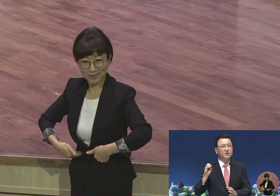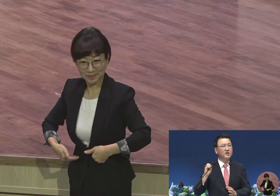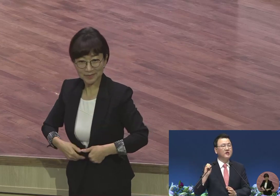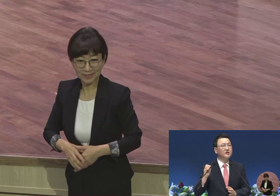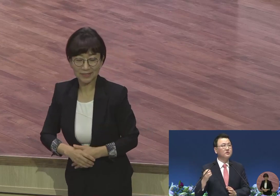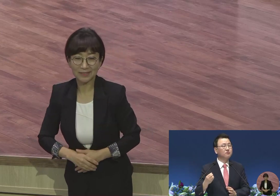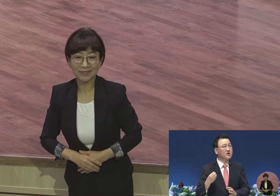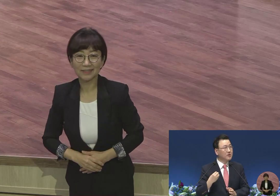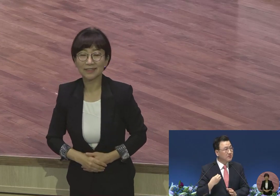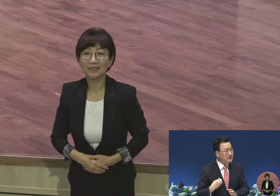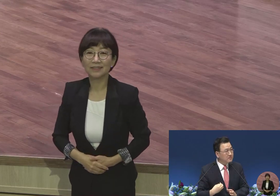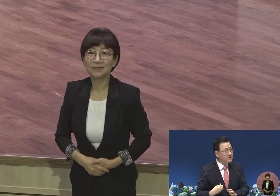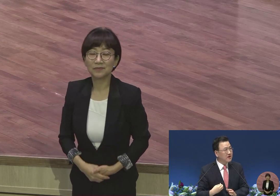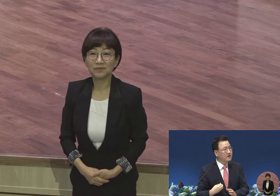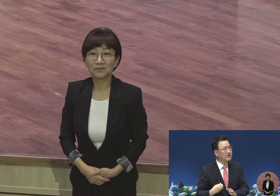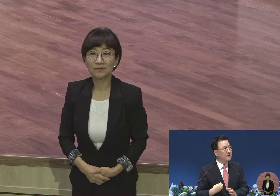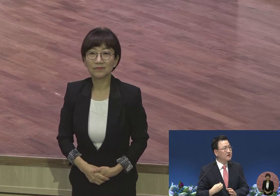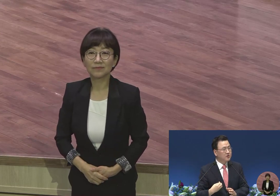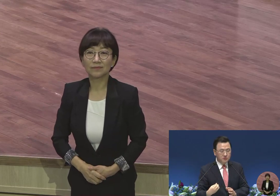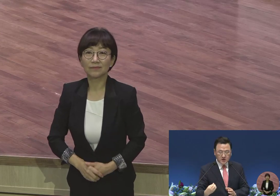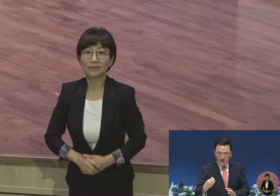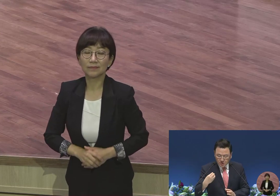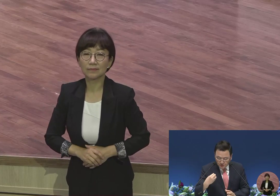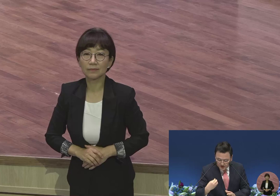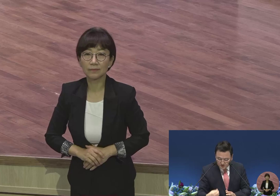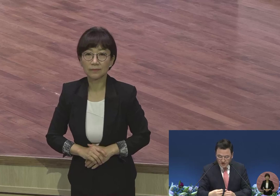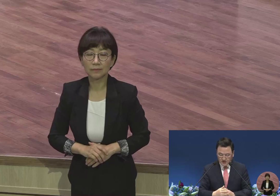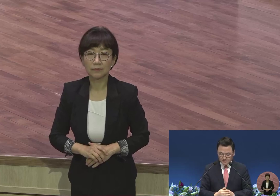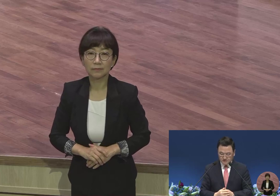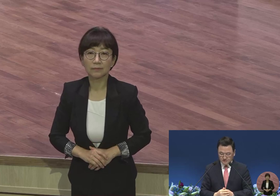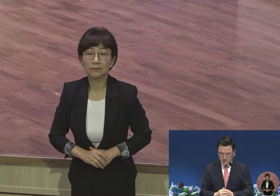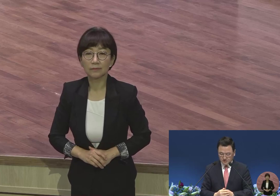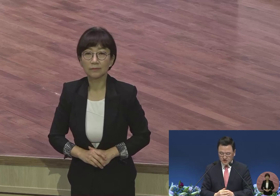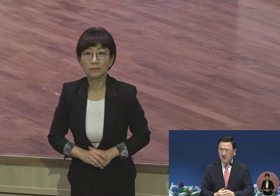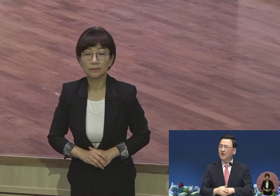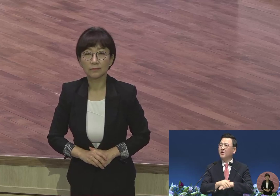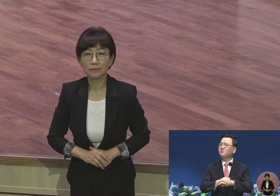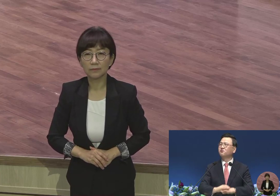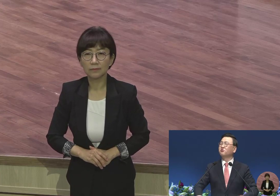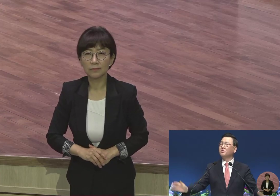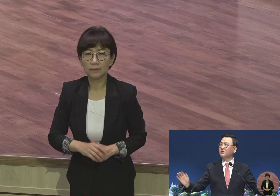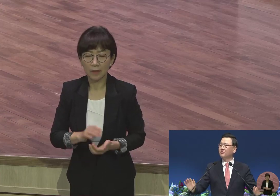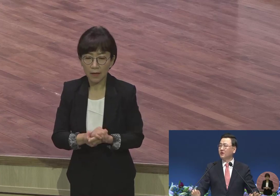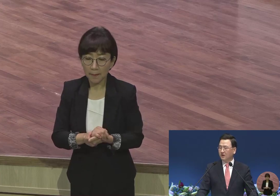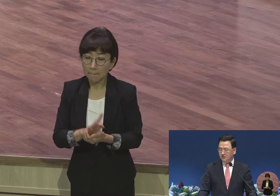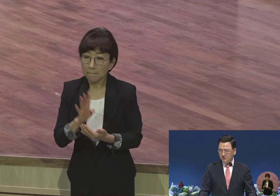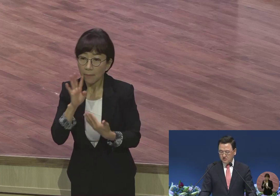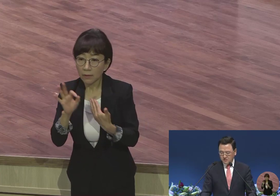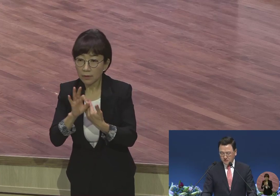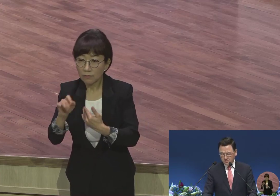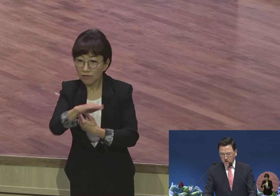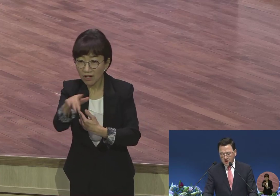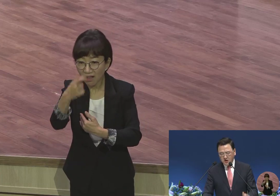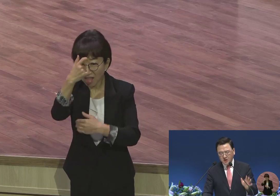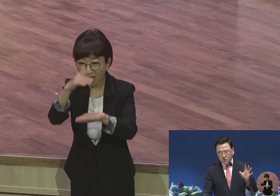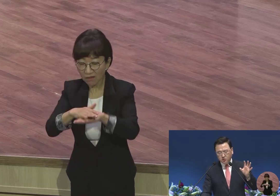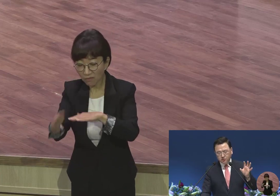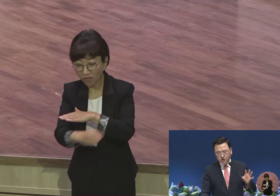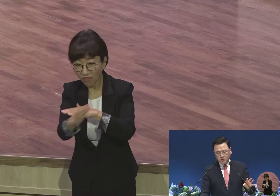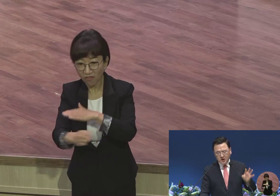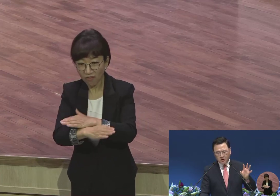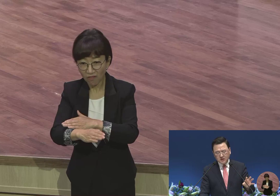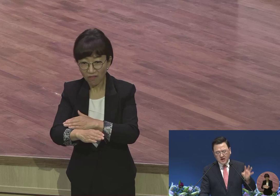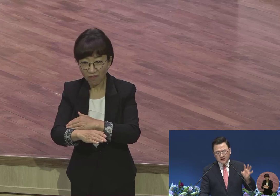받음과 동시에 우리 예배를 받습니다. 우리의 예배를 받습니다. 이 예배가 무너져버린 거예요.